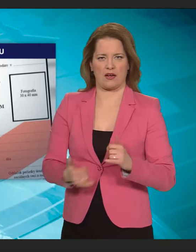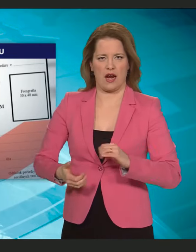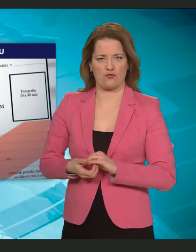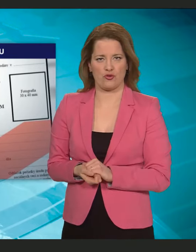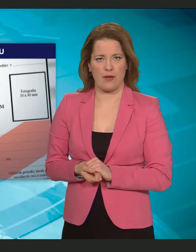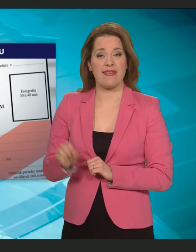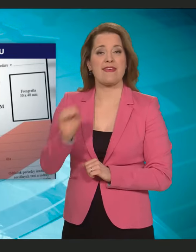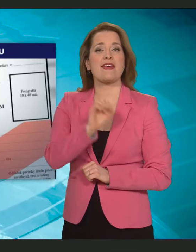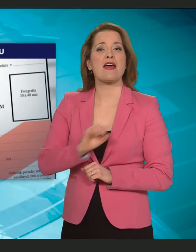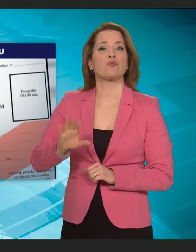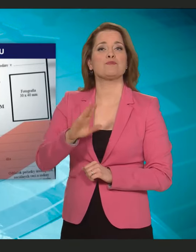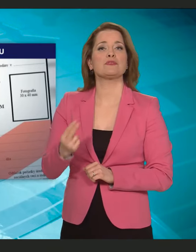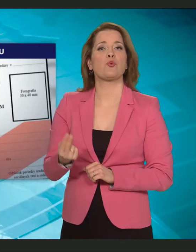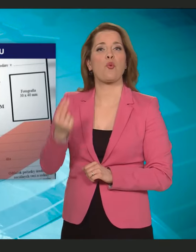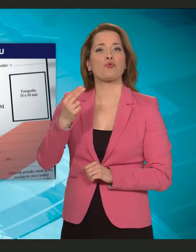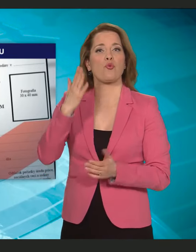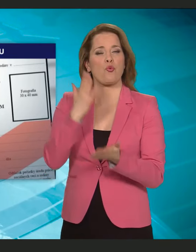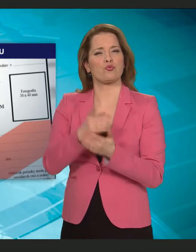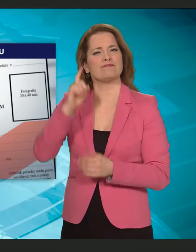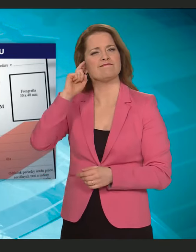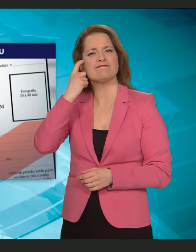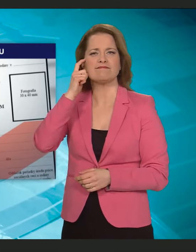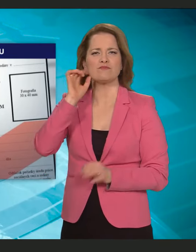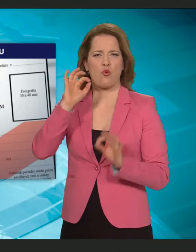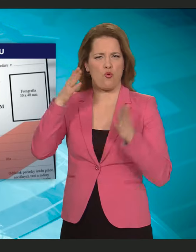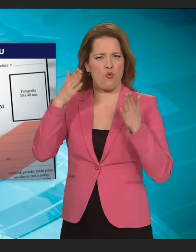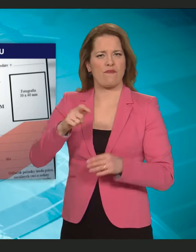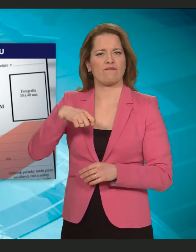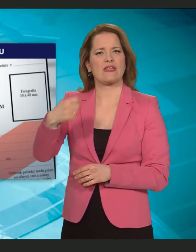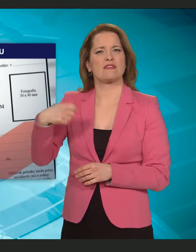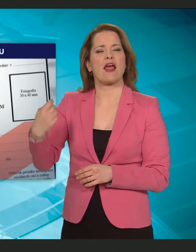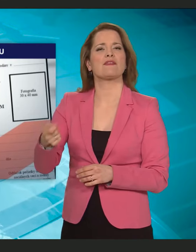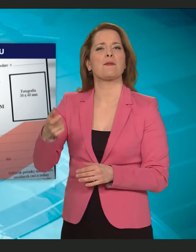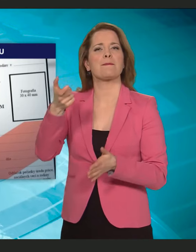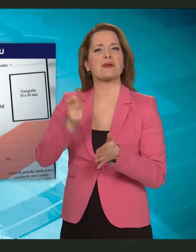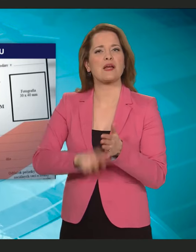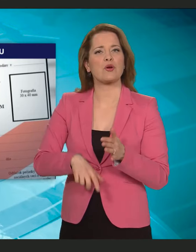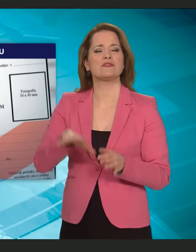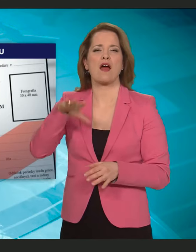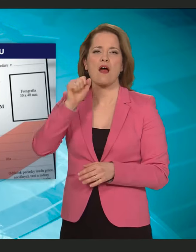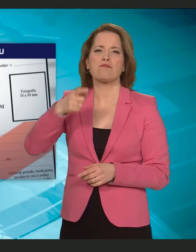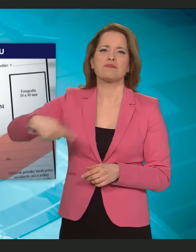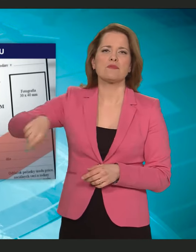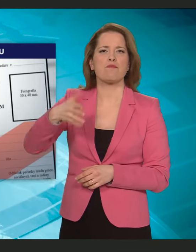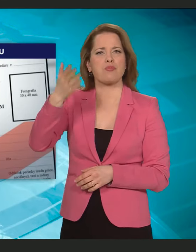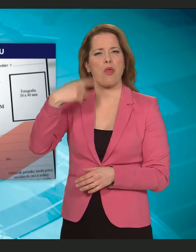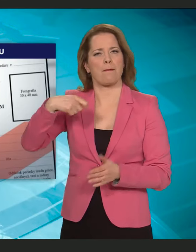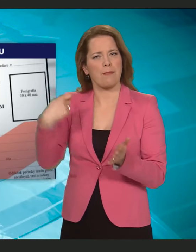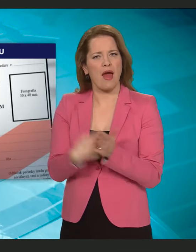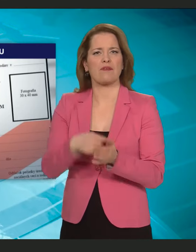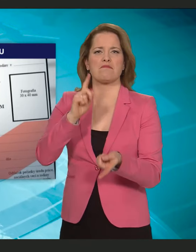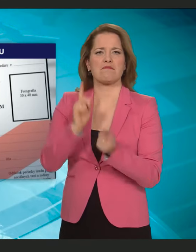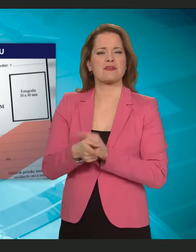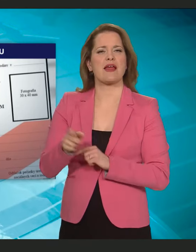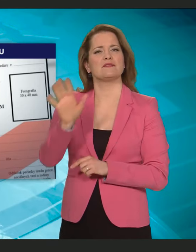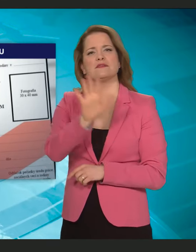do tohto pilotného projektu. Organizácia muskulárnych dystrofikov však odporúča pri vstupe do galérií a múzeí informovať